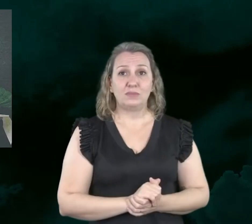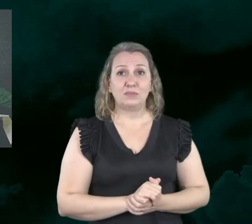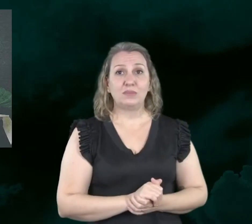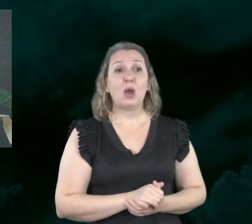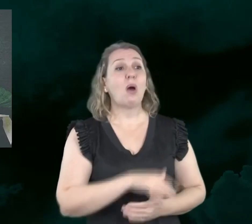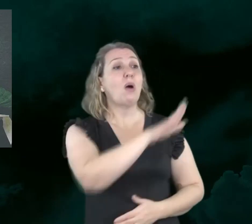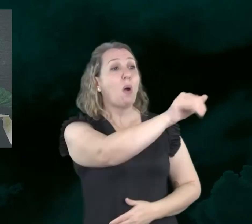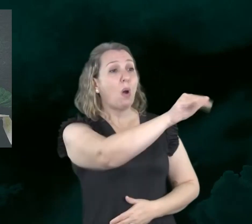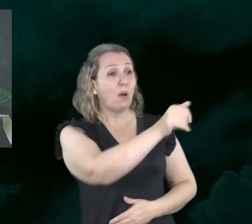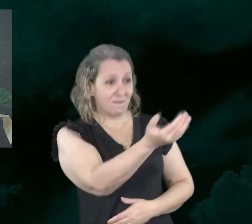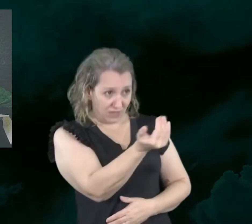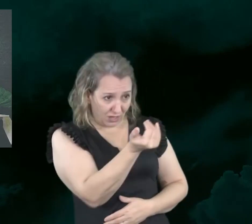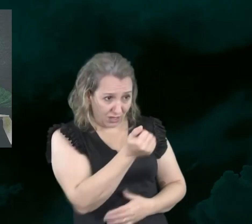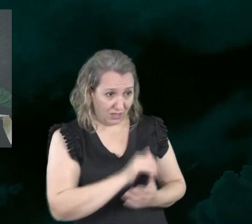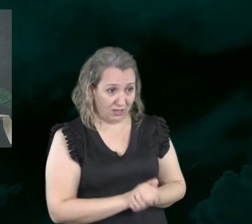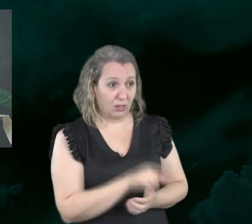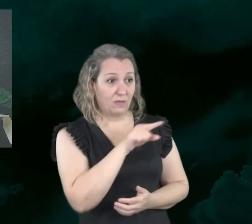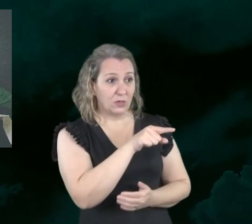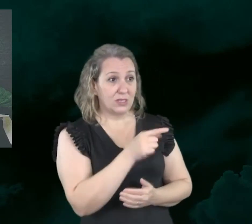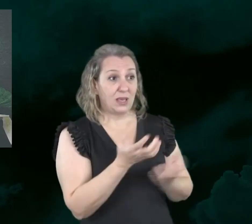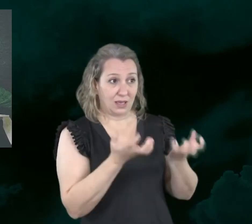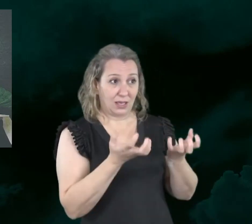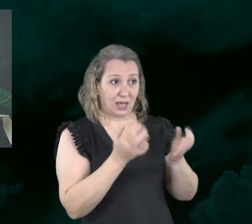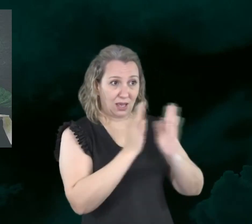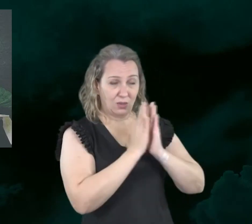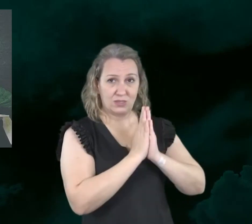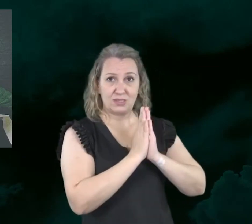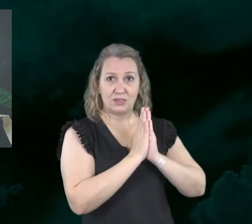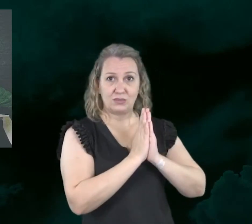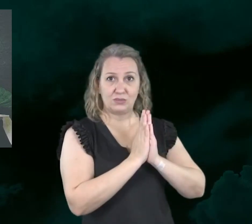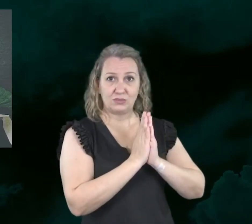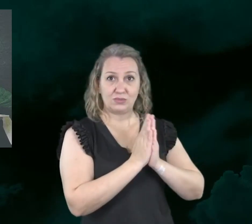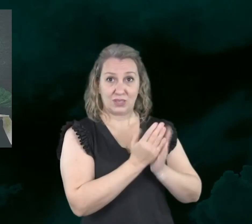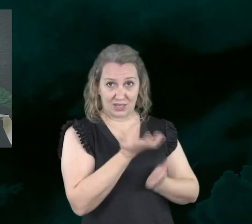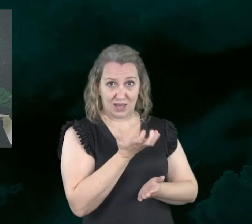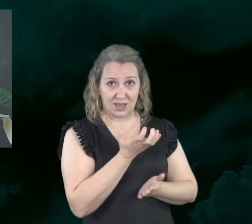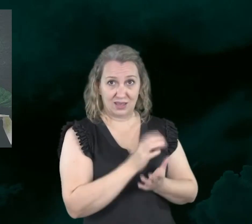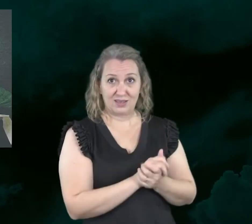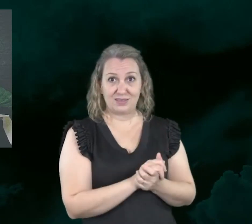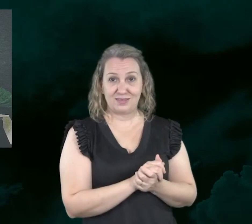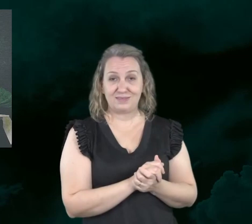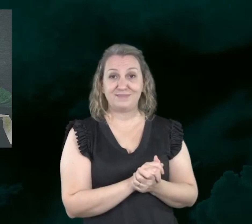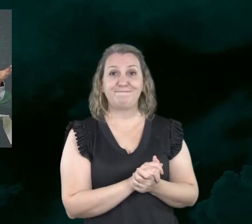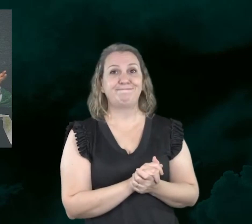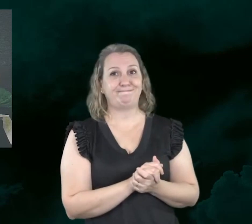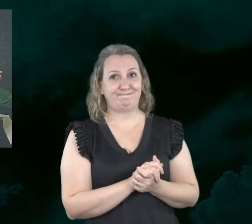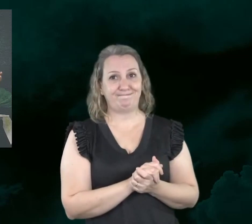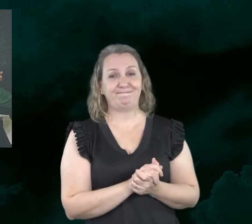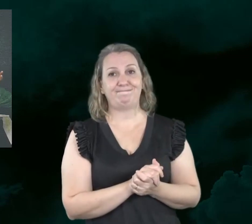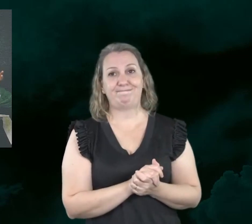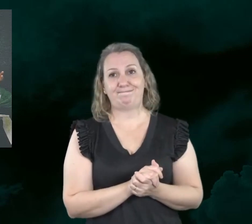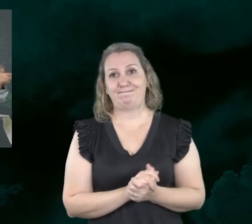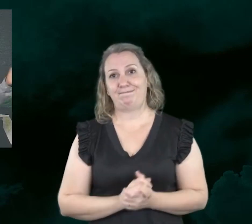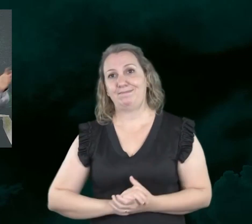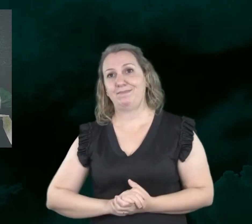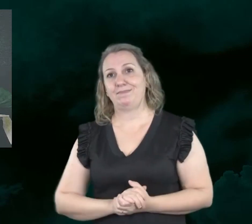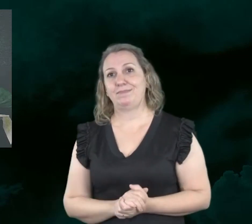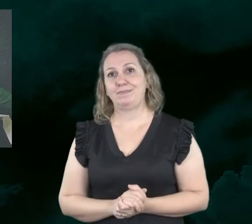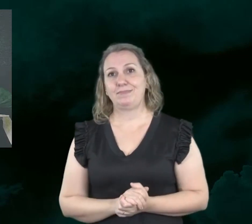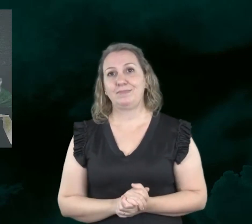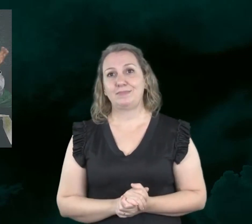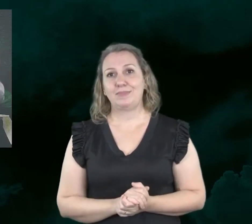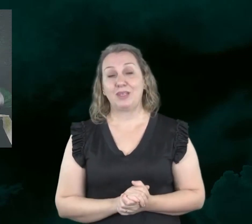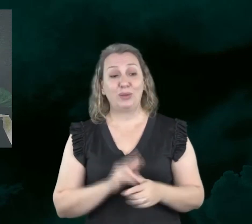com Deus. E a primeira sensação das pessoas, eu preciso ser cuidado,